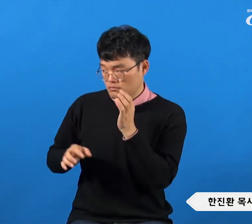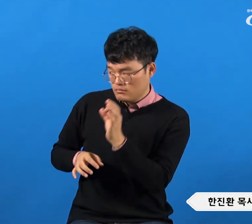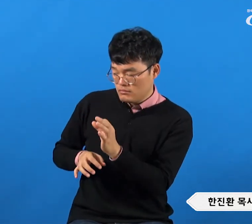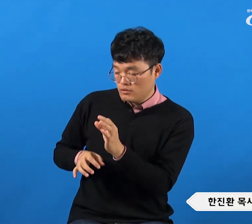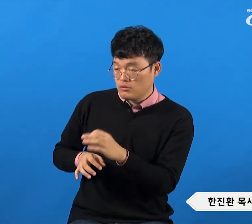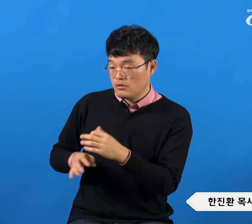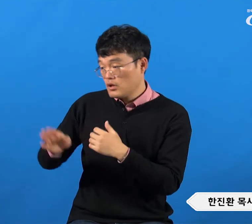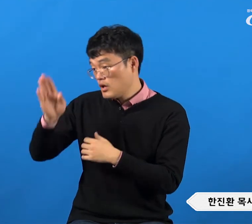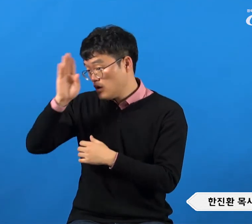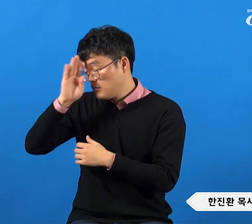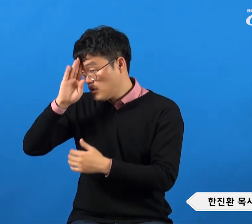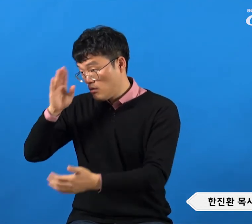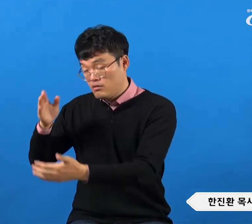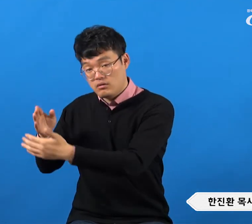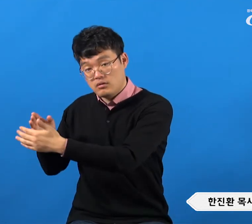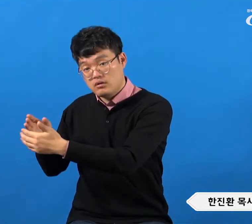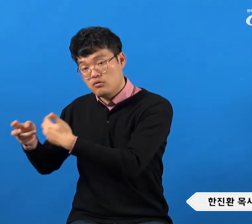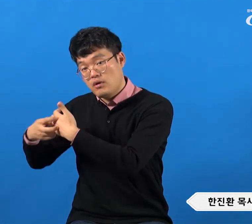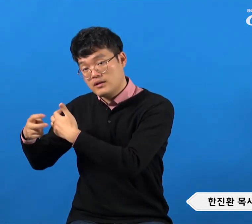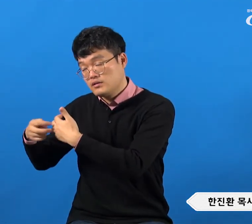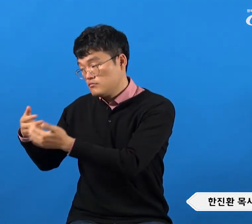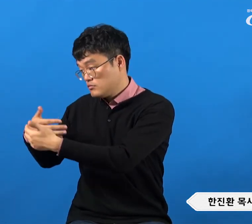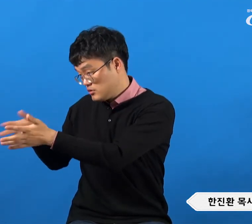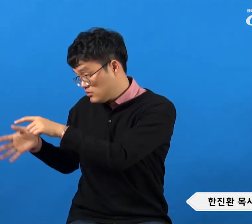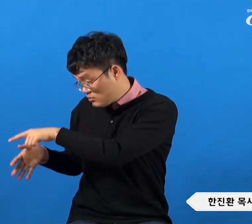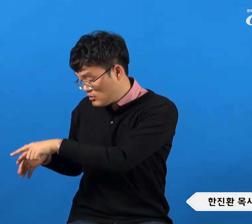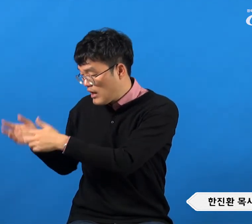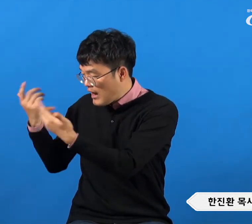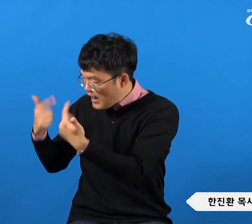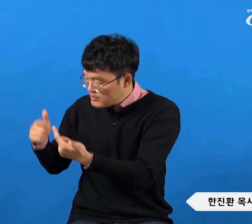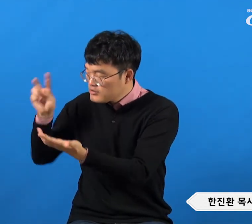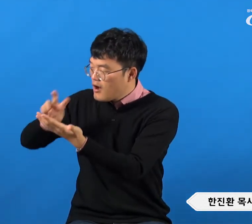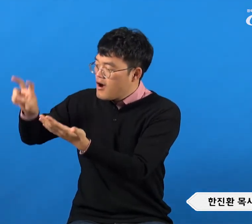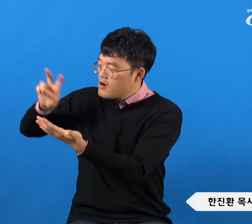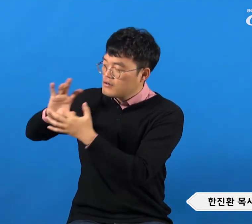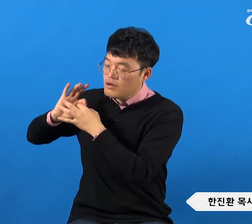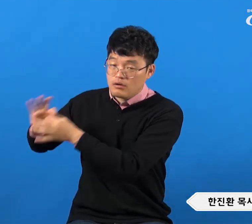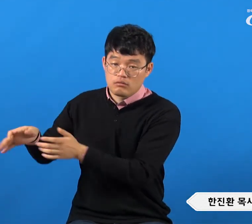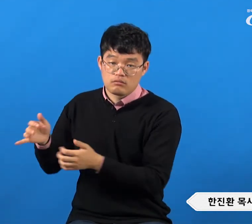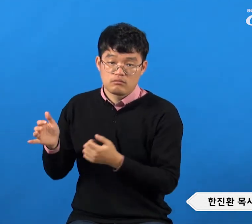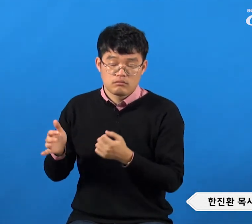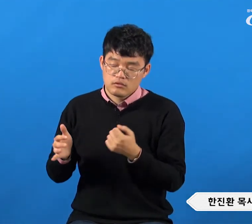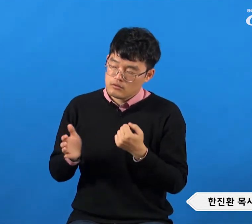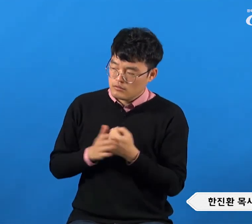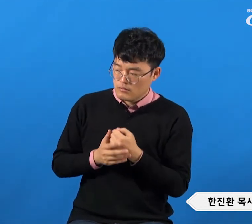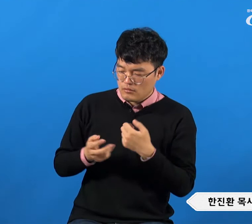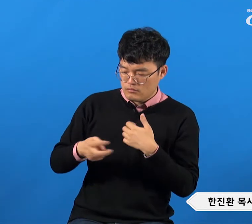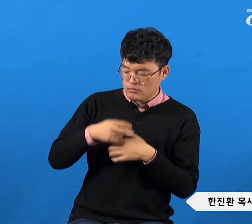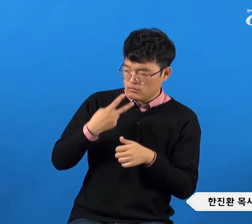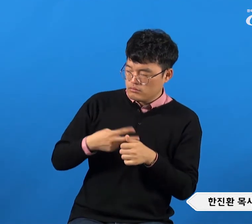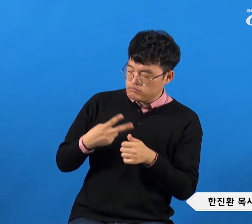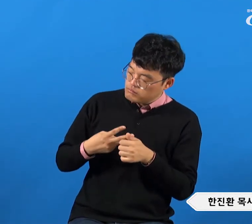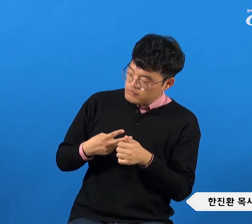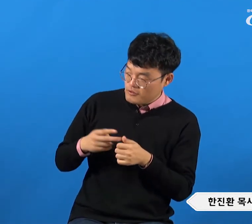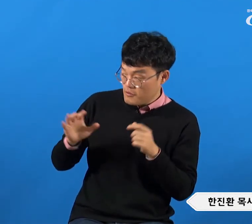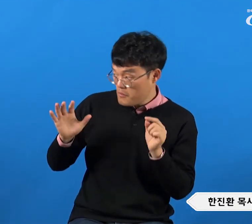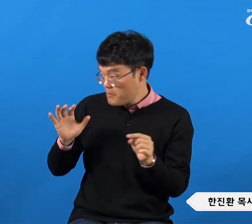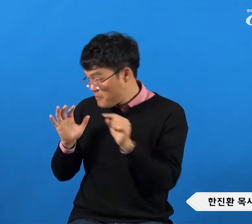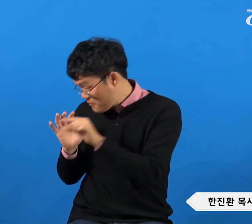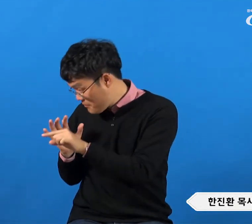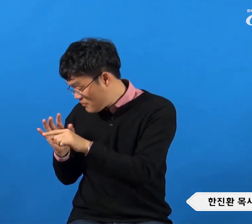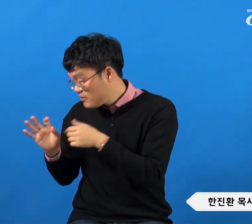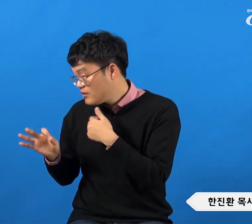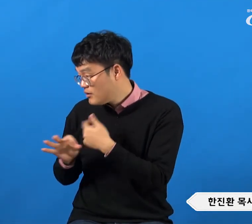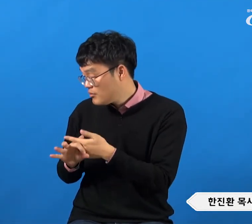그 병실에서는 노래 소리가 끊어지지를 않습니다. 그러니까 의사가 회지를 돌다가 그 병실에